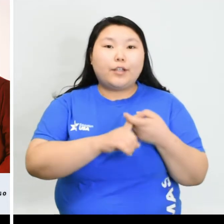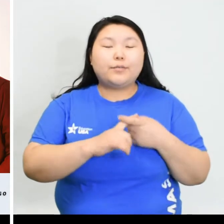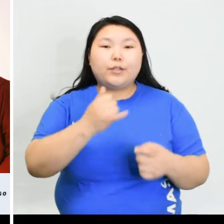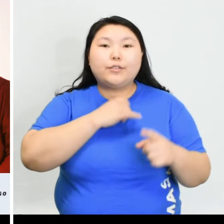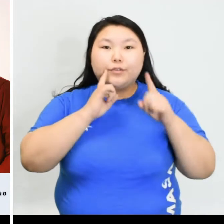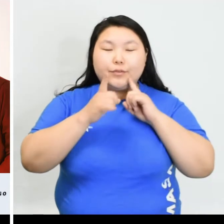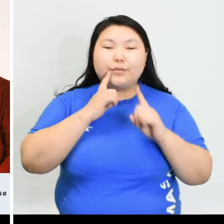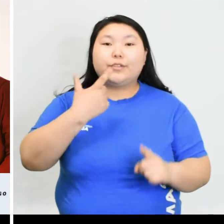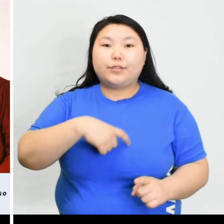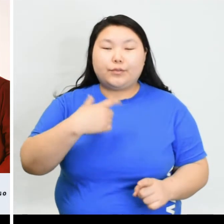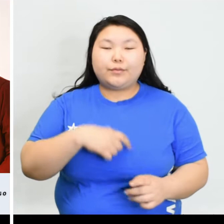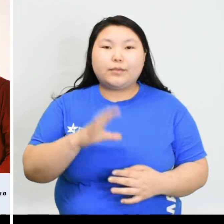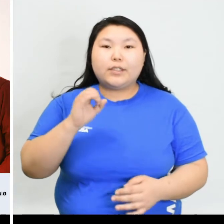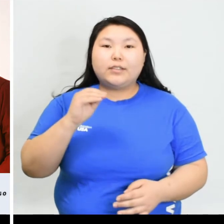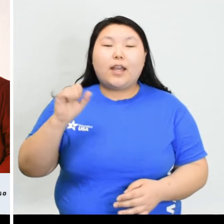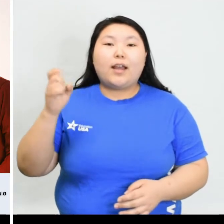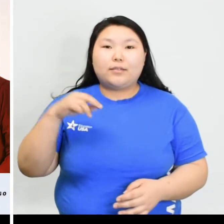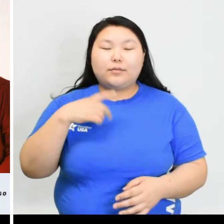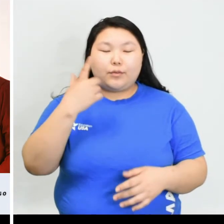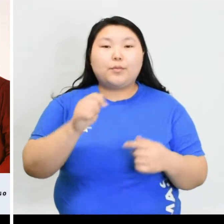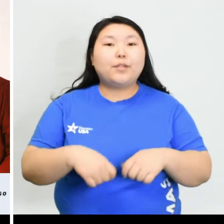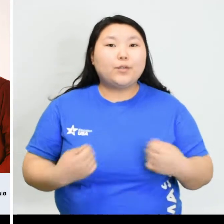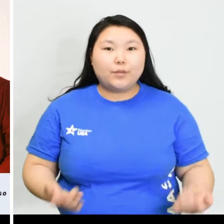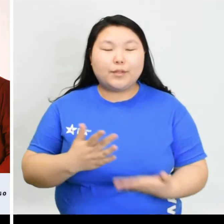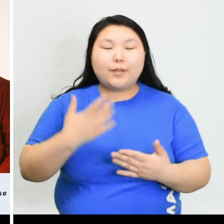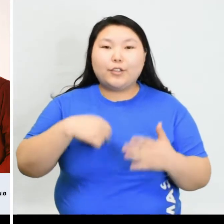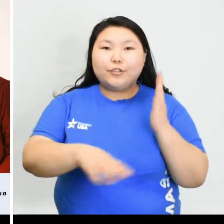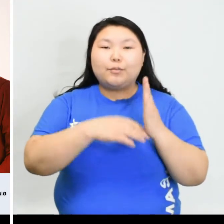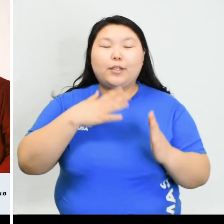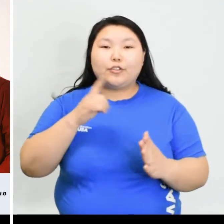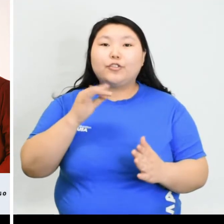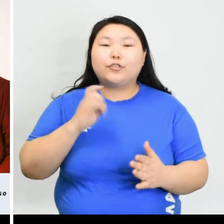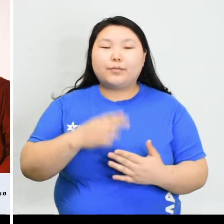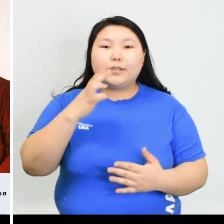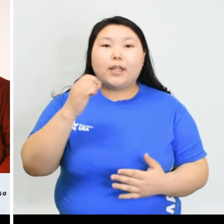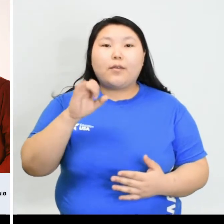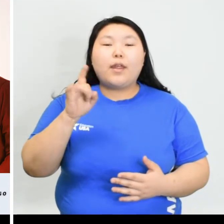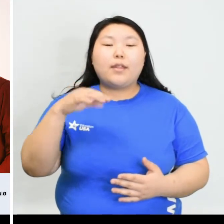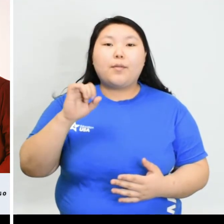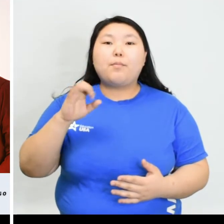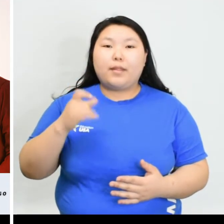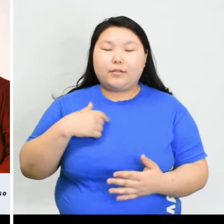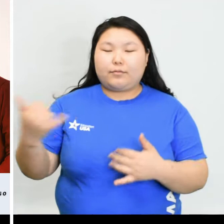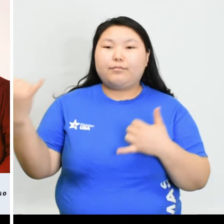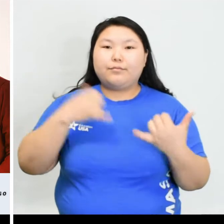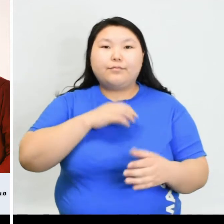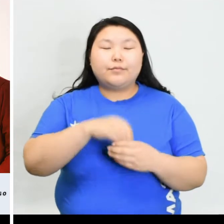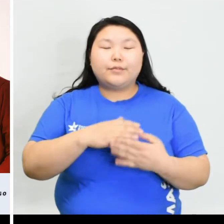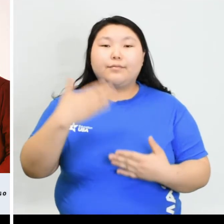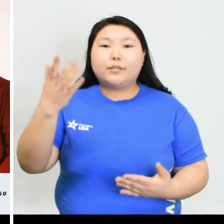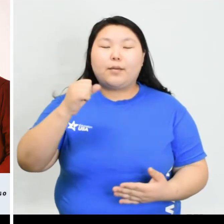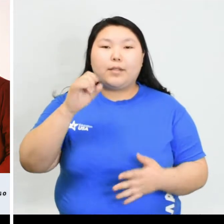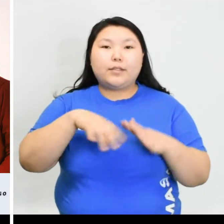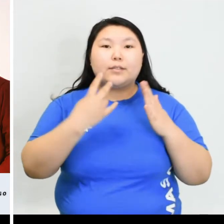Америк төвчтэй албаны өдөр төвчлэн гишүүн Санжаанд та бүхэндээ мэдчилж байна. Өнөөдрийн манай зочноор Сэдвэн Эрдэн Бэлэг урагдаа оролцож